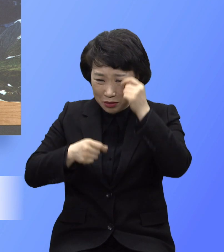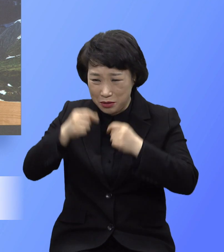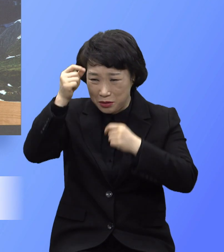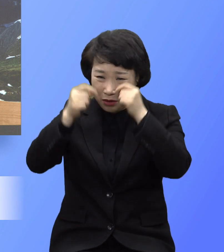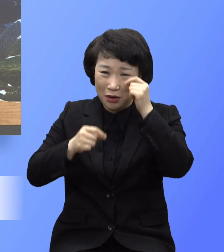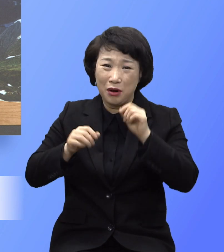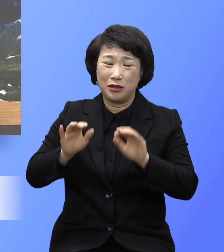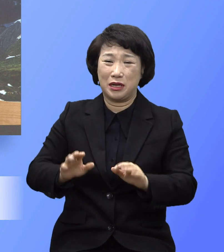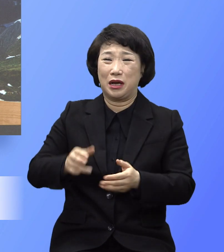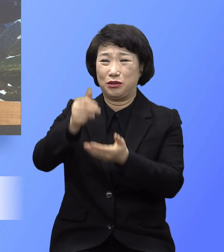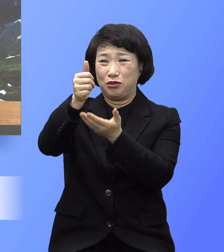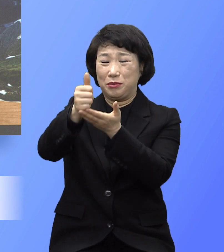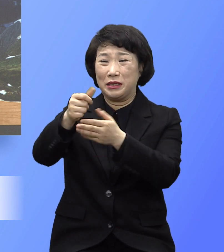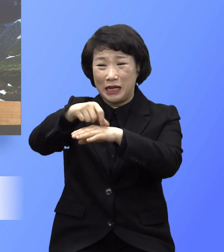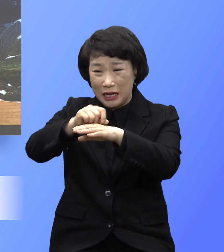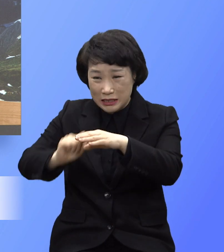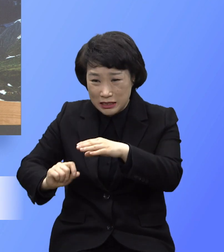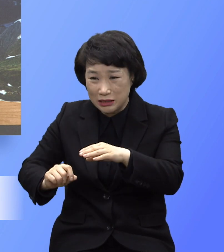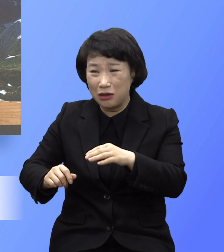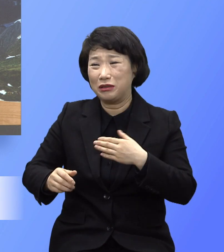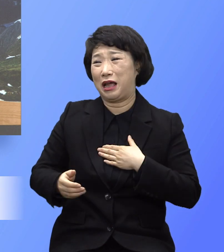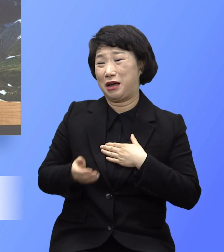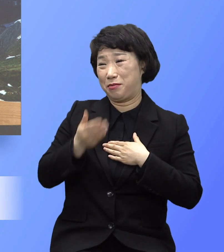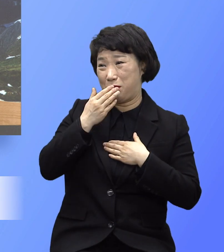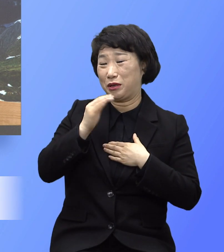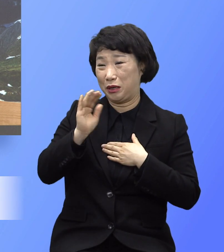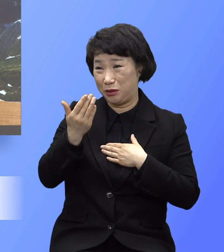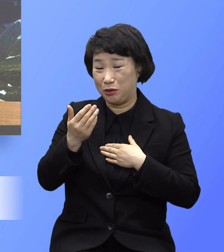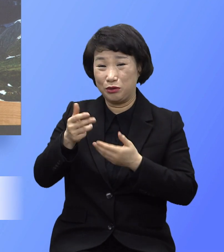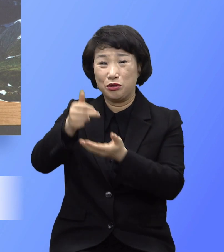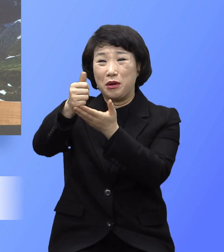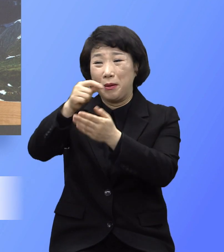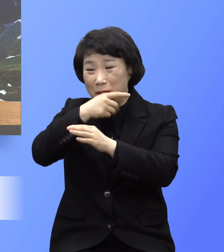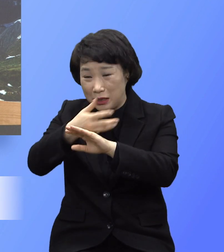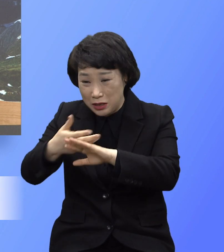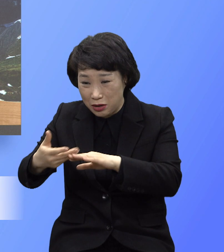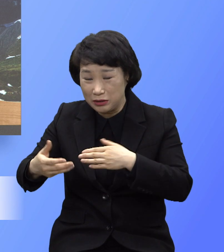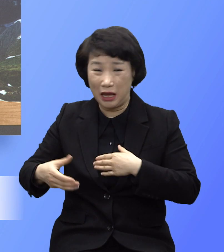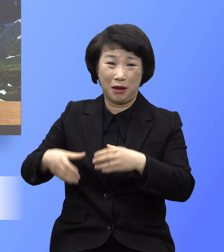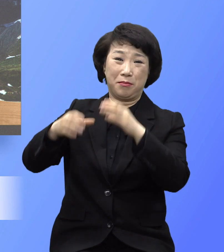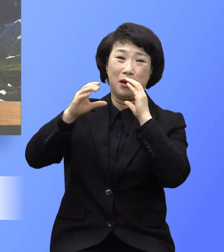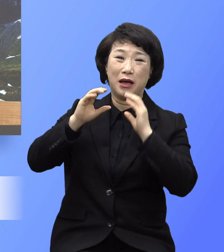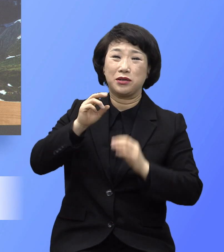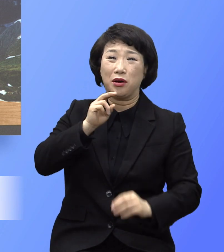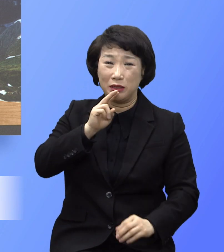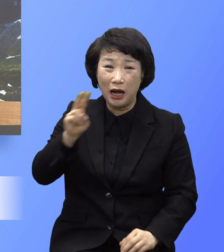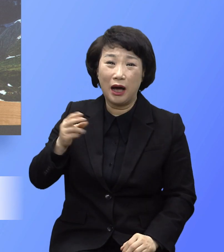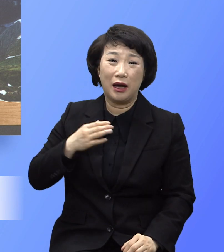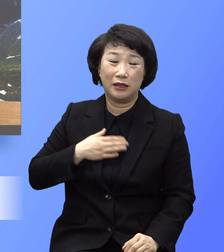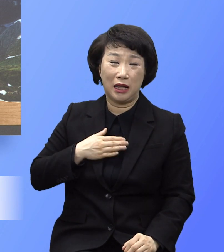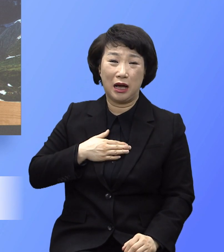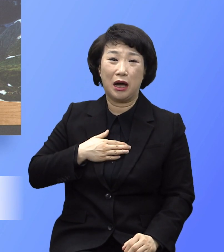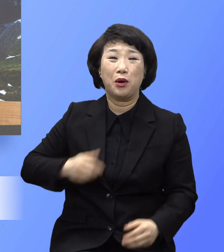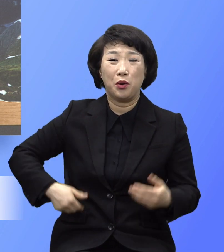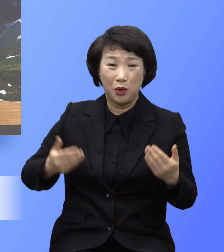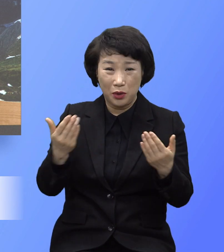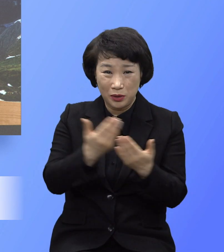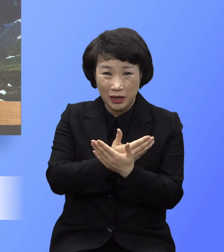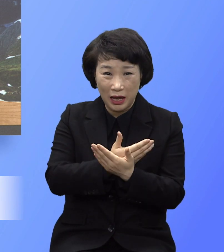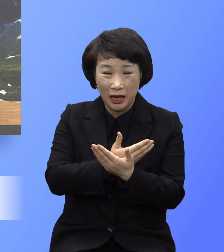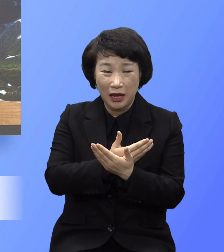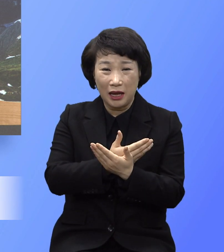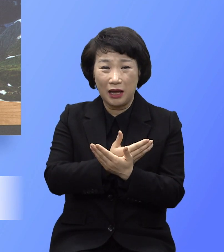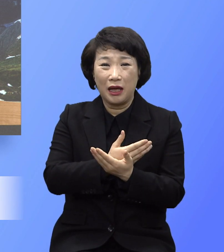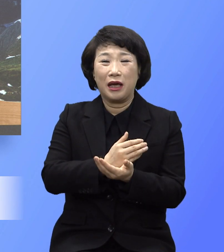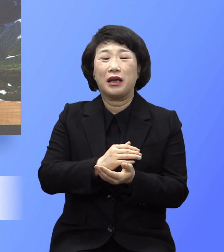통곡으로 주님이 찢으신 살을 먹고 흘리신 피를 마셔야만 회개의